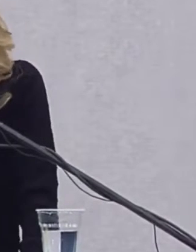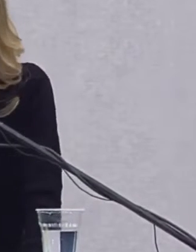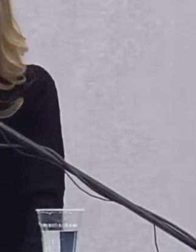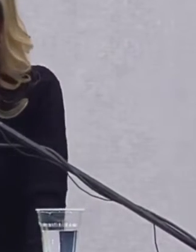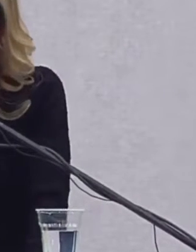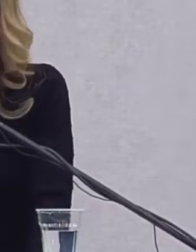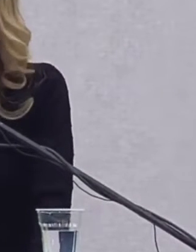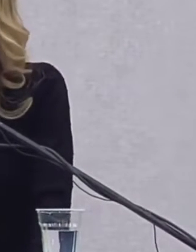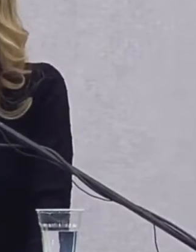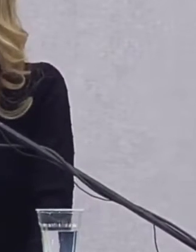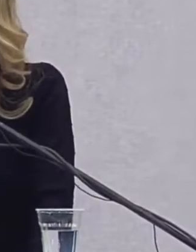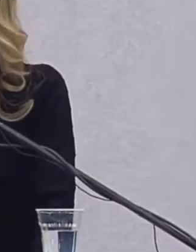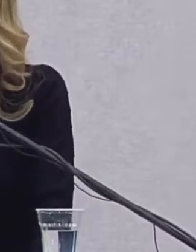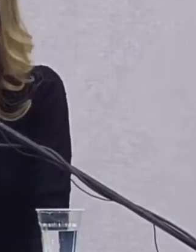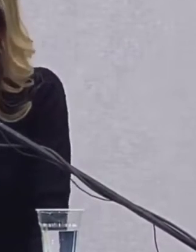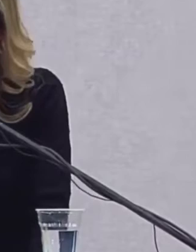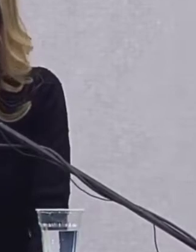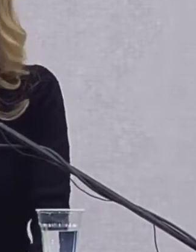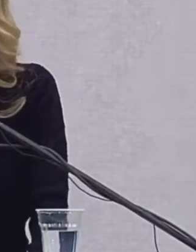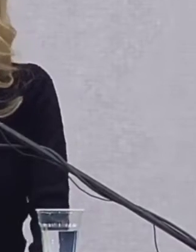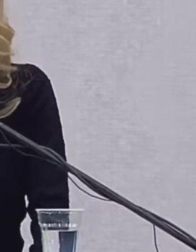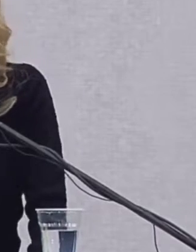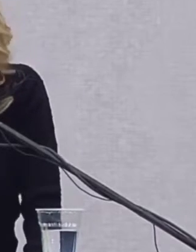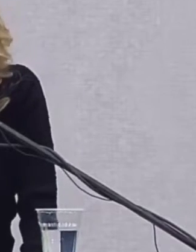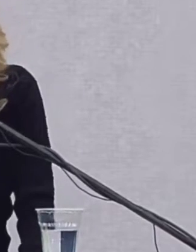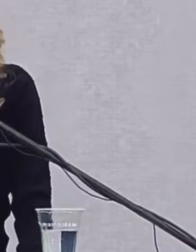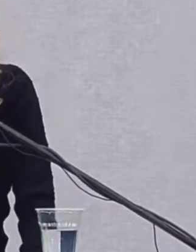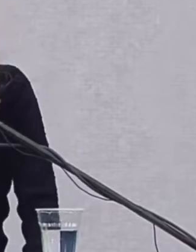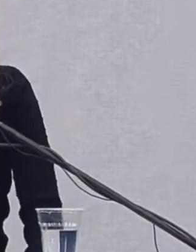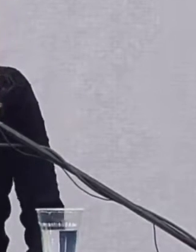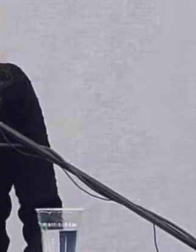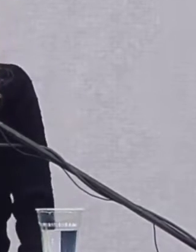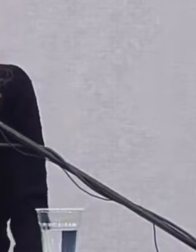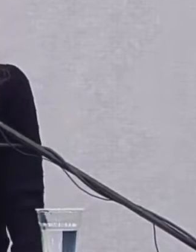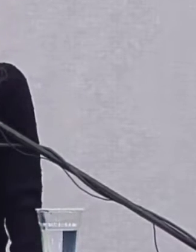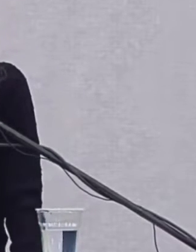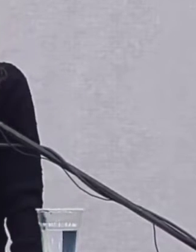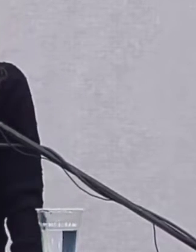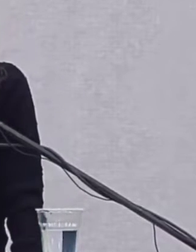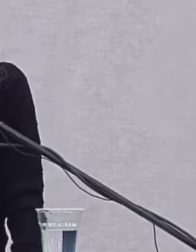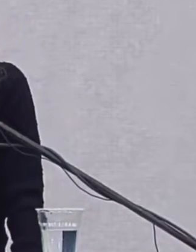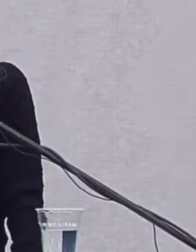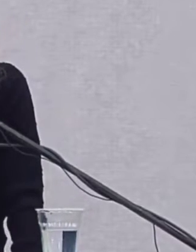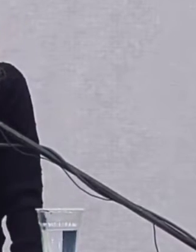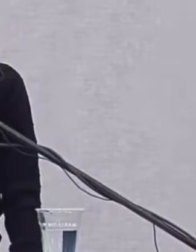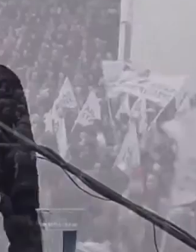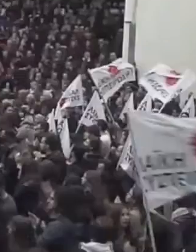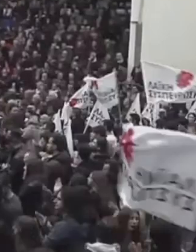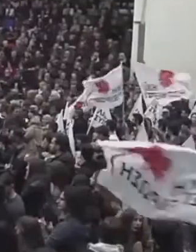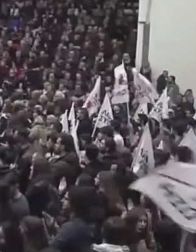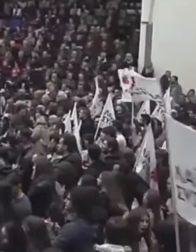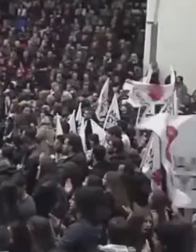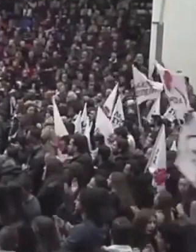Αθήνα, πραγματοποιώντας μία ιστορική πλέον πορεία ενάντια στην ανεργία.